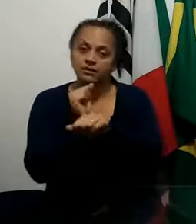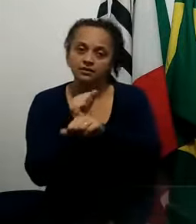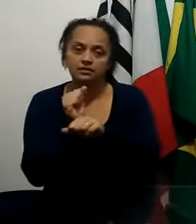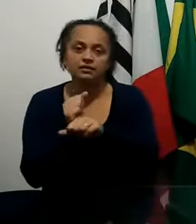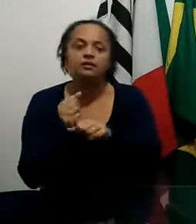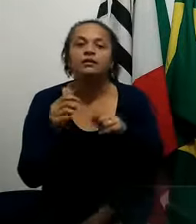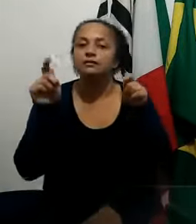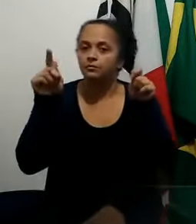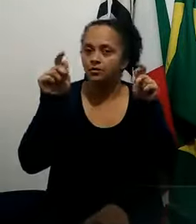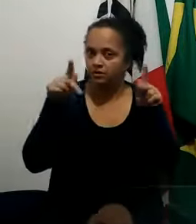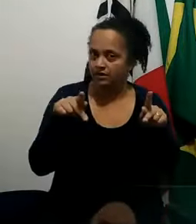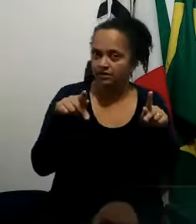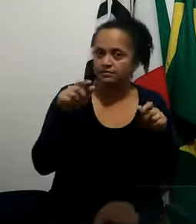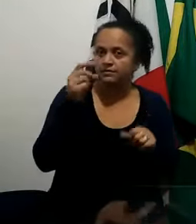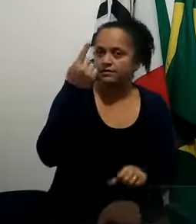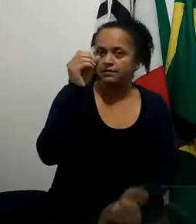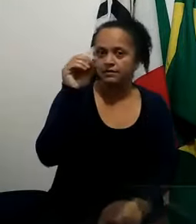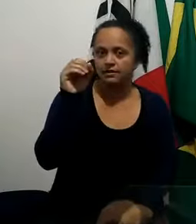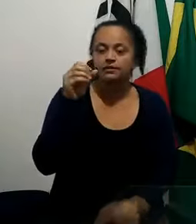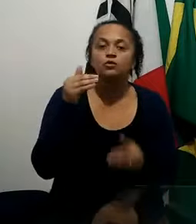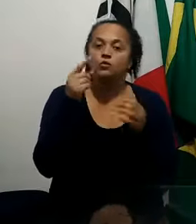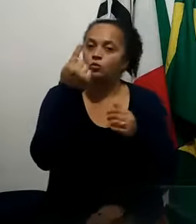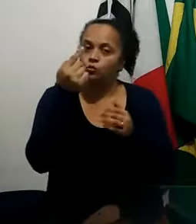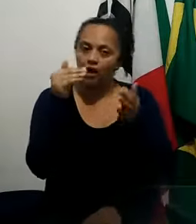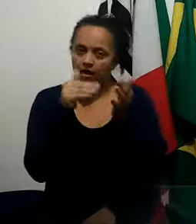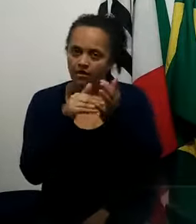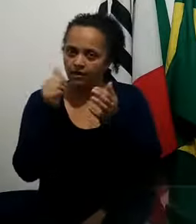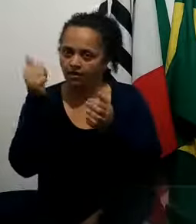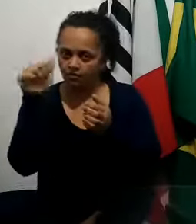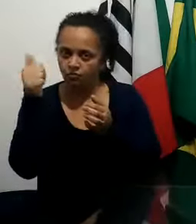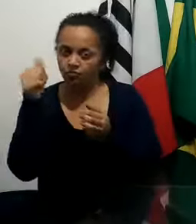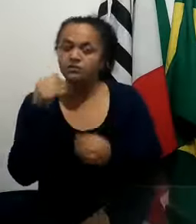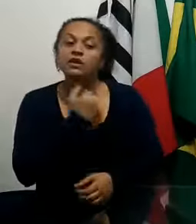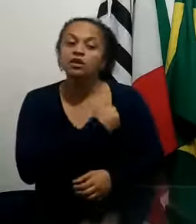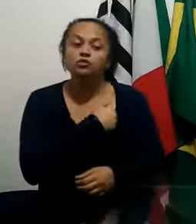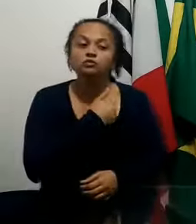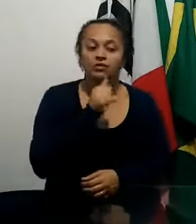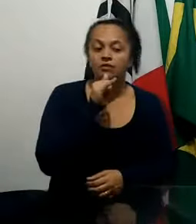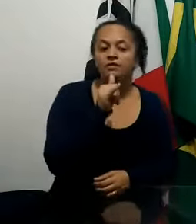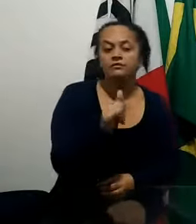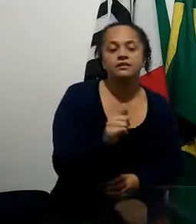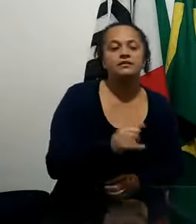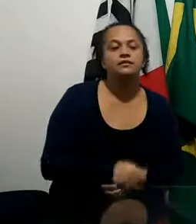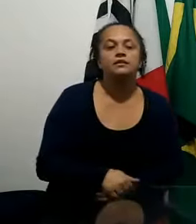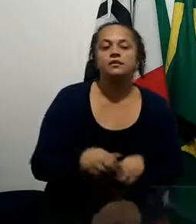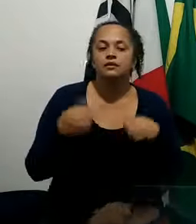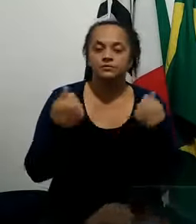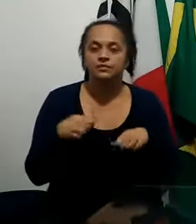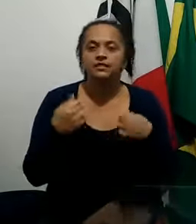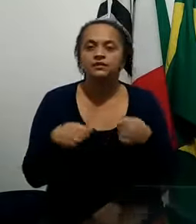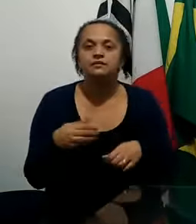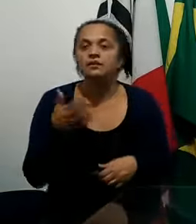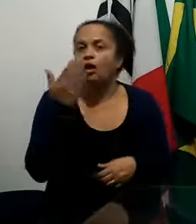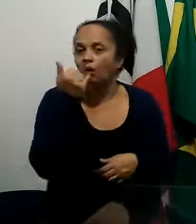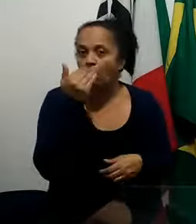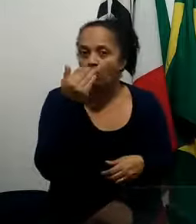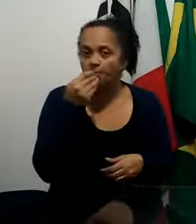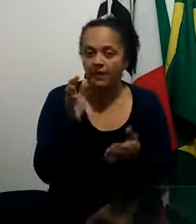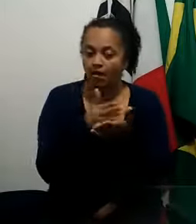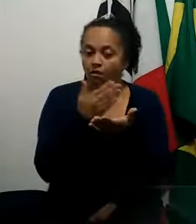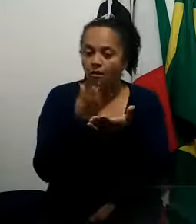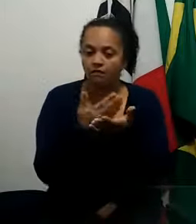ao 11, João recebe uma ordem de comer o livro, né? Coloca o livro e come